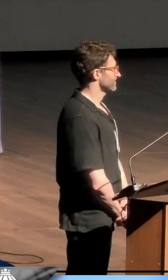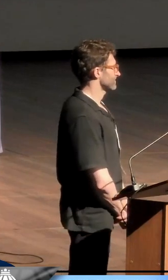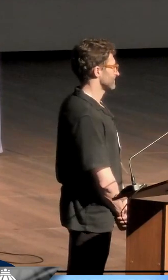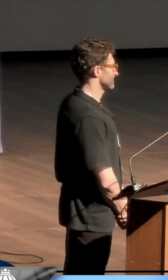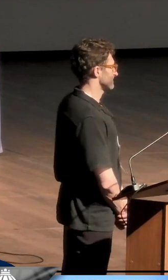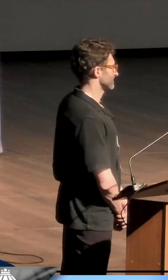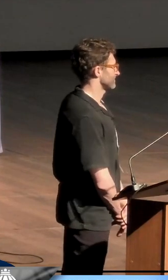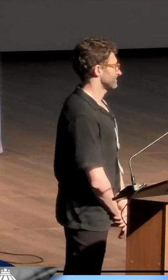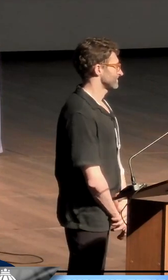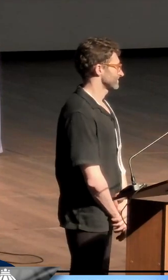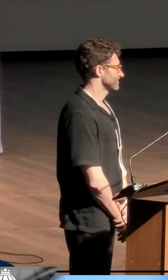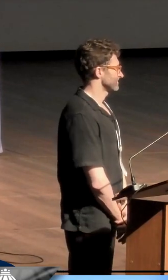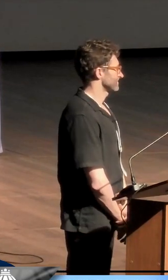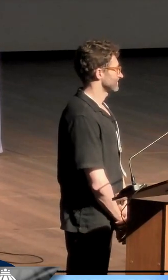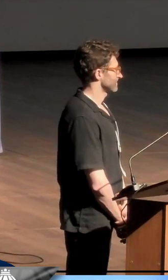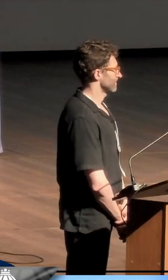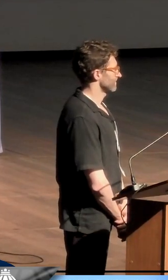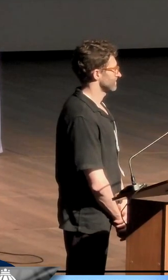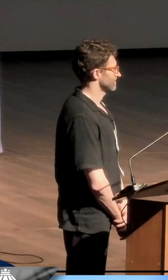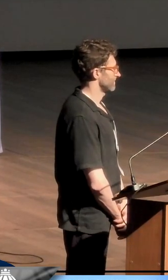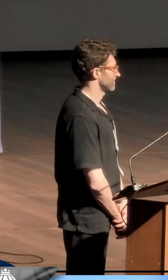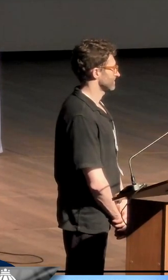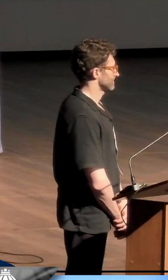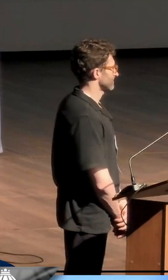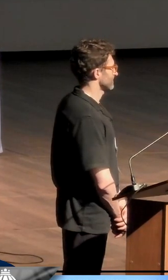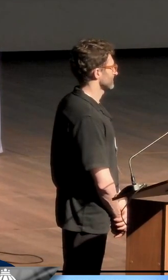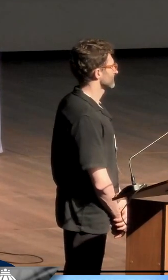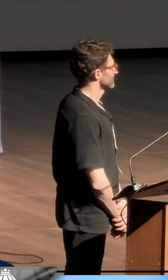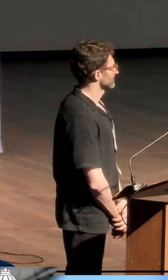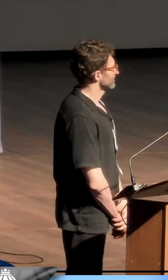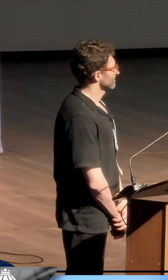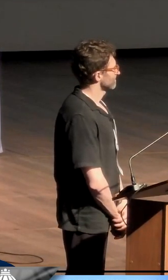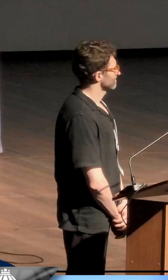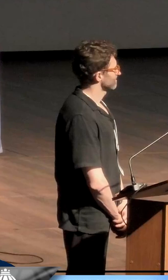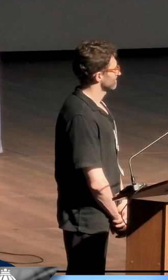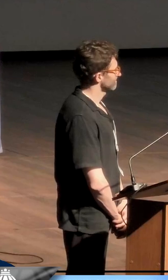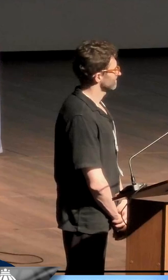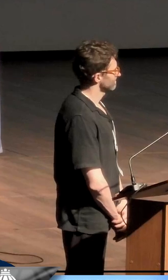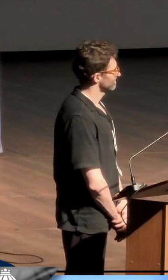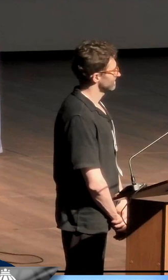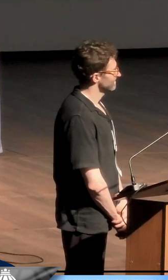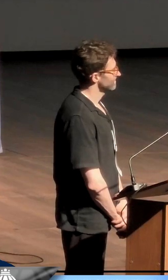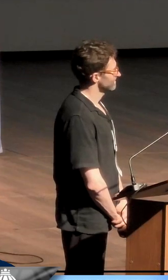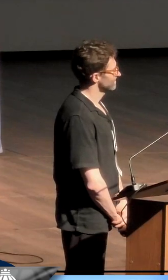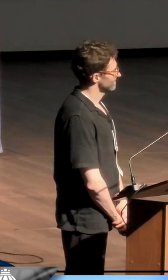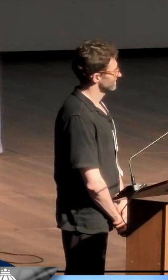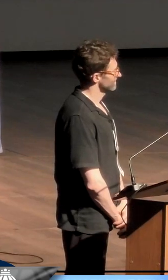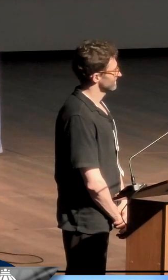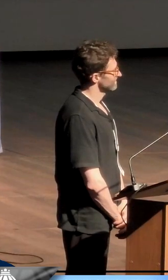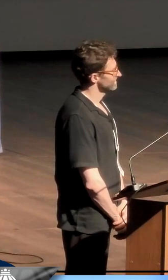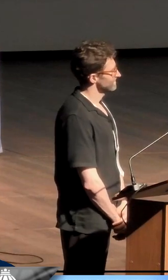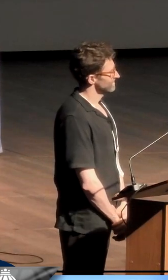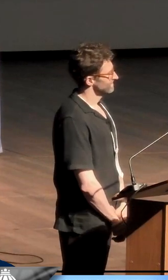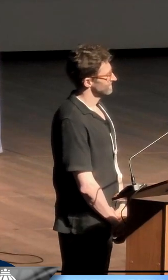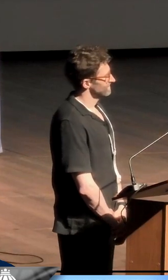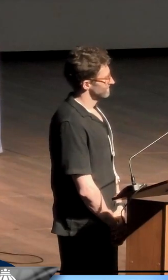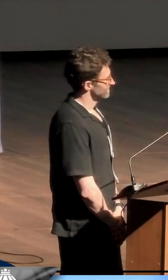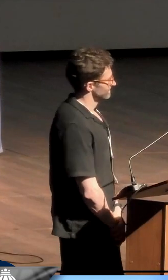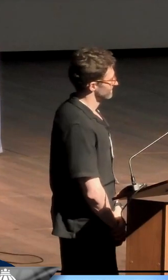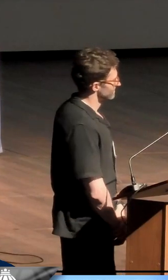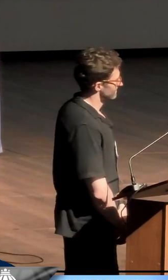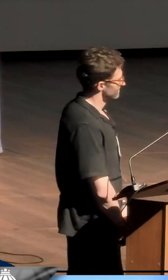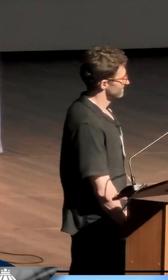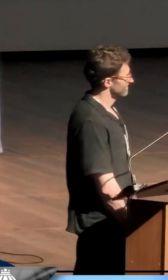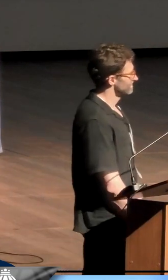Seduc e no site do Fórum e todas elas têm o contato quem os palestrantes que disponibilizaram os